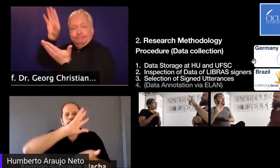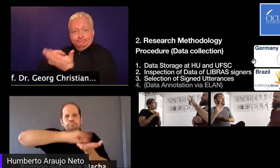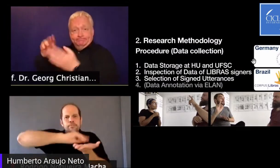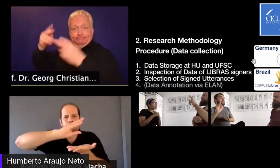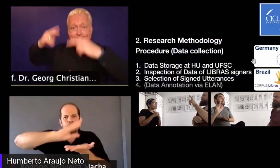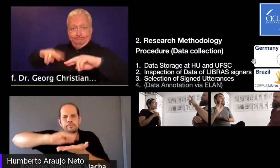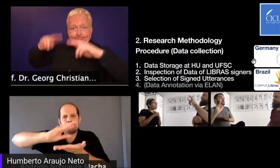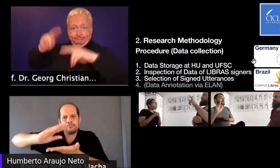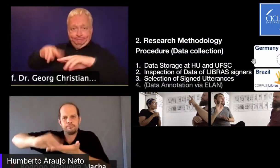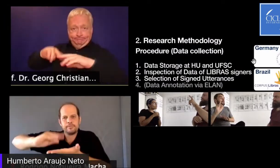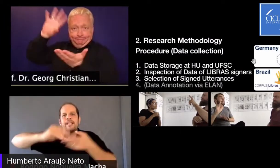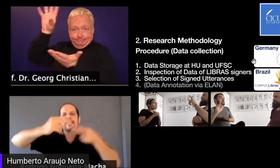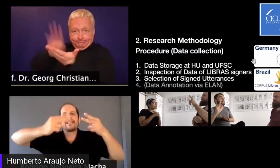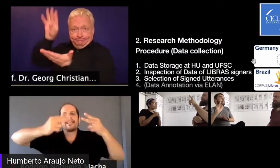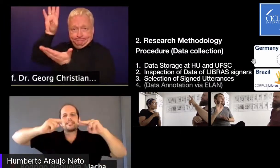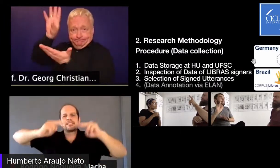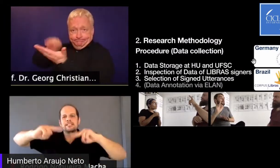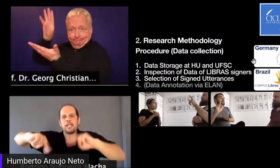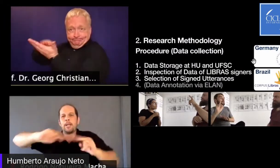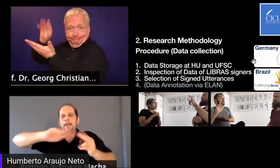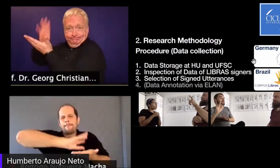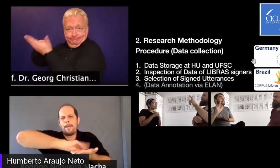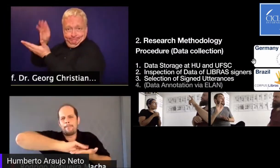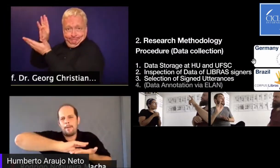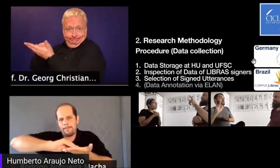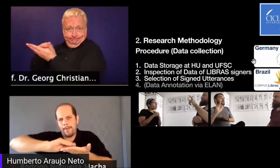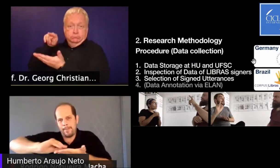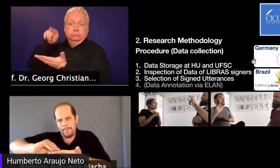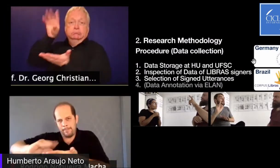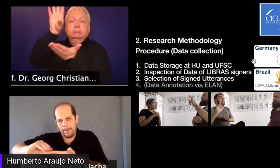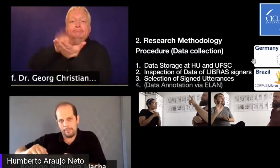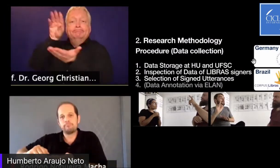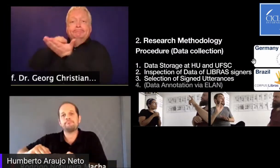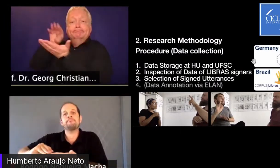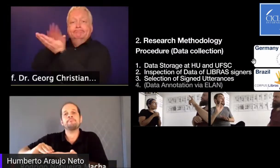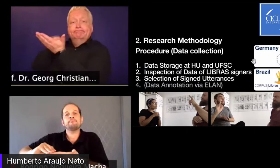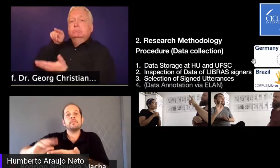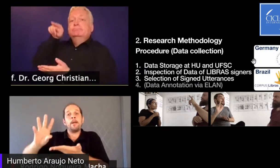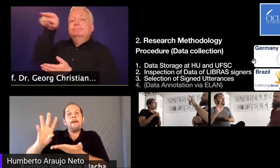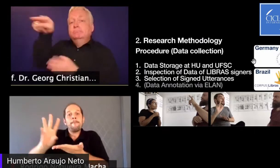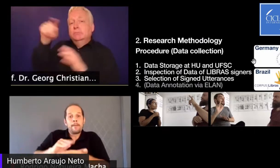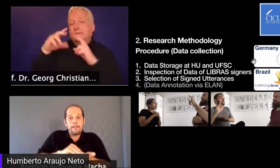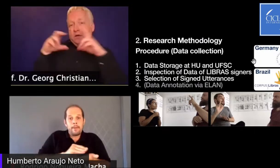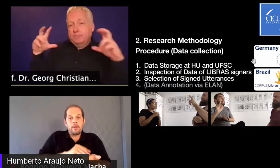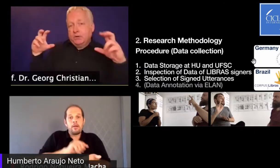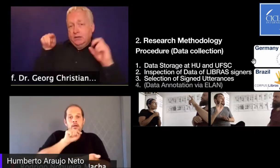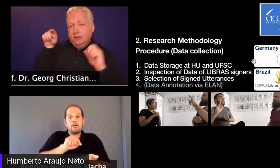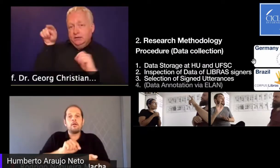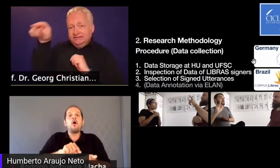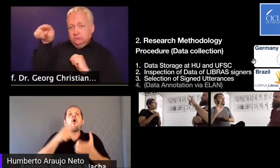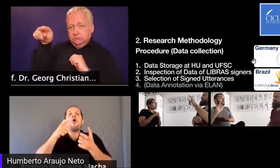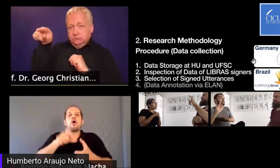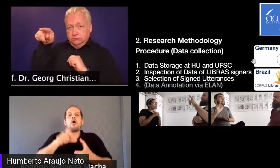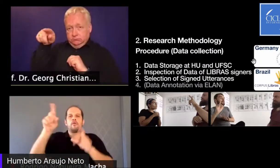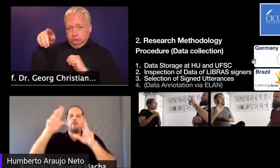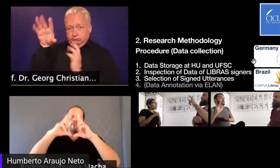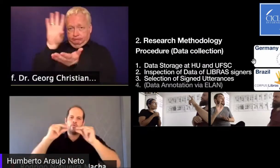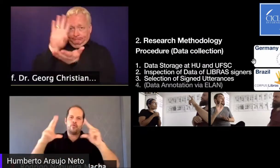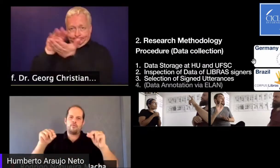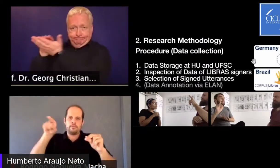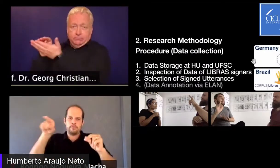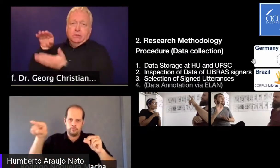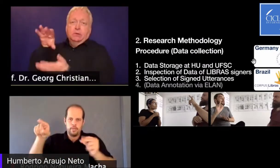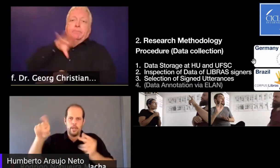Então, fizemos a anotação desses dados, a transcrição de todo o material, de todo o vídeo foi feita a partir do